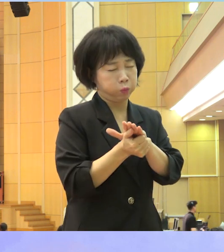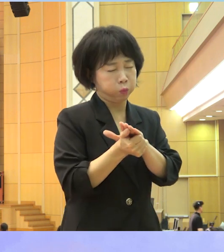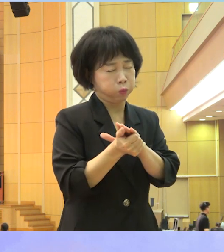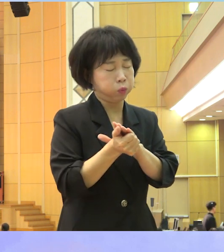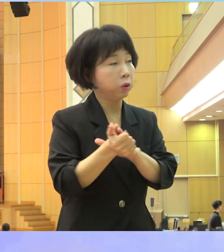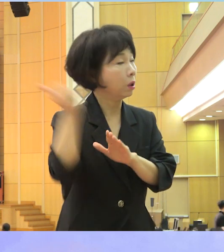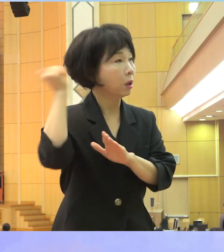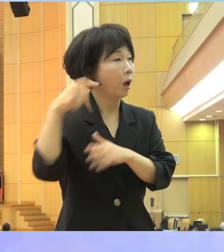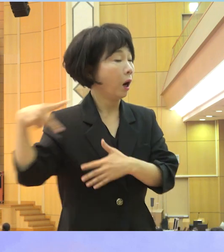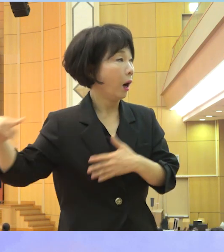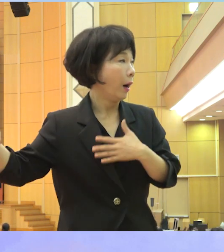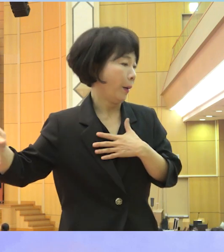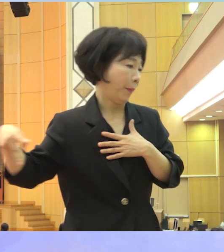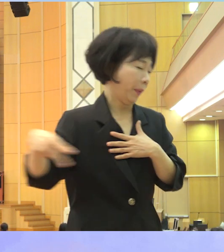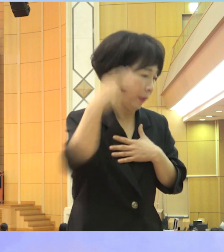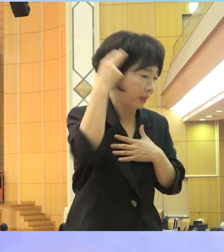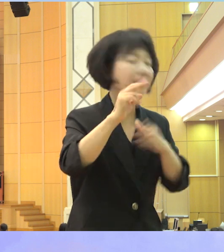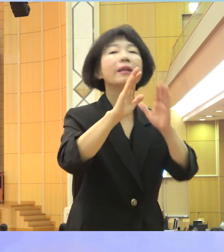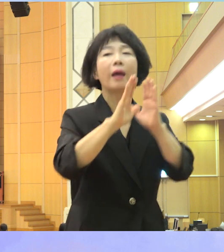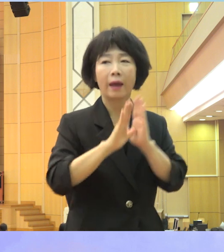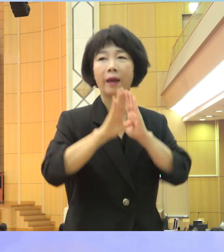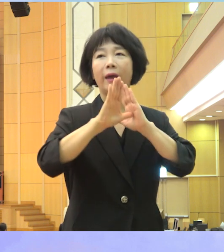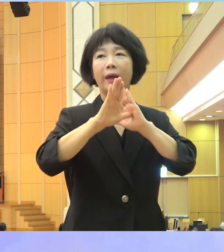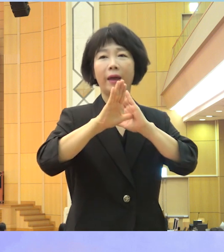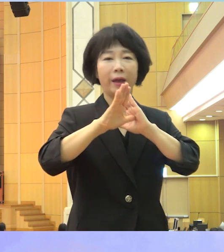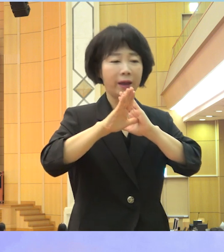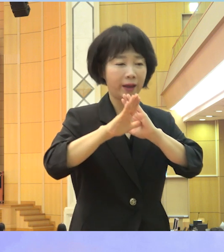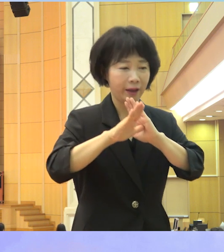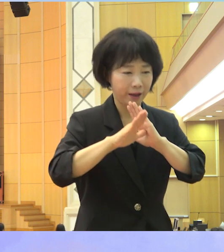나의 소망이 끊어질 때